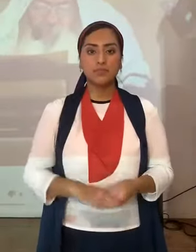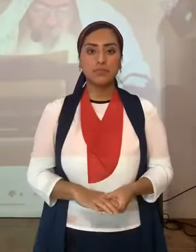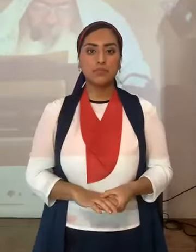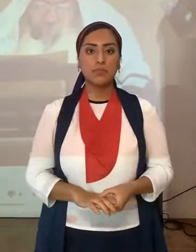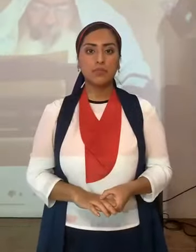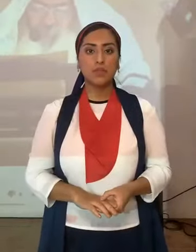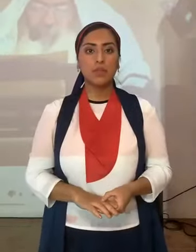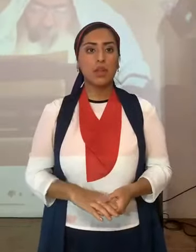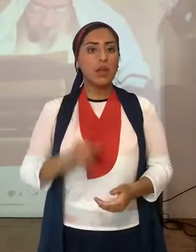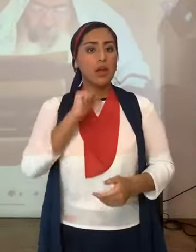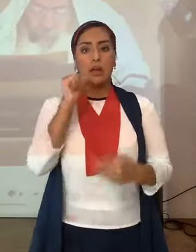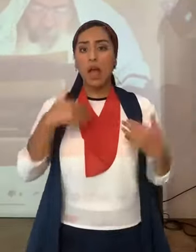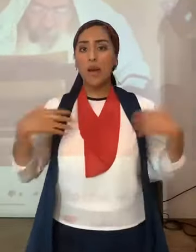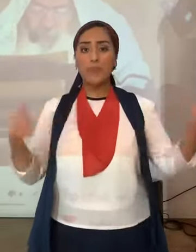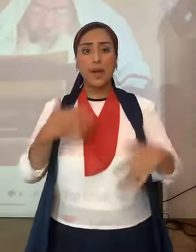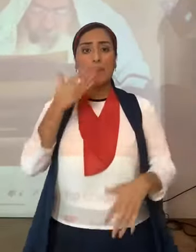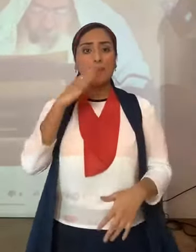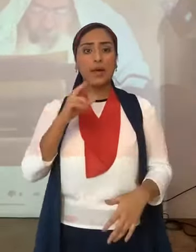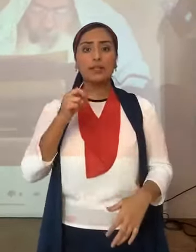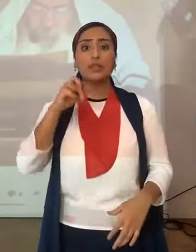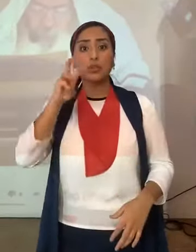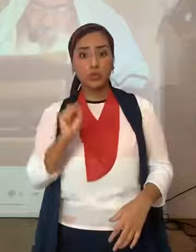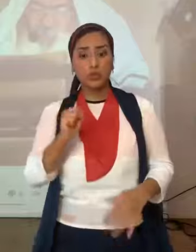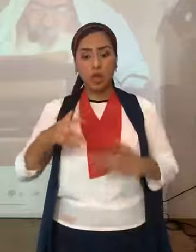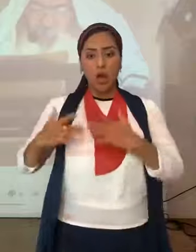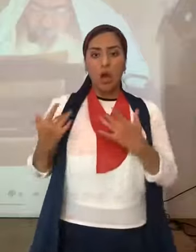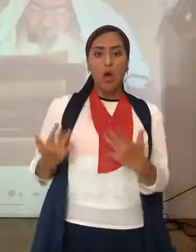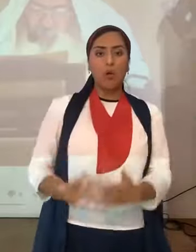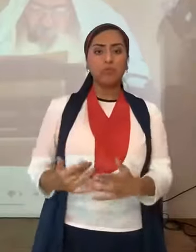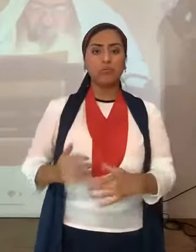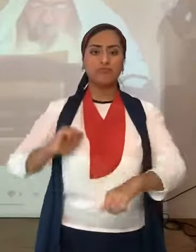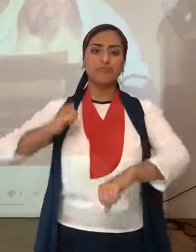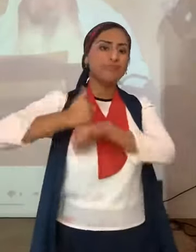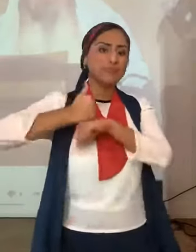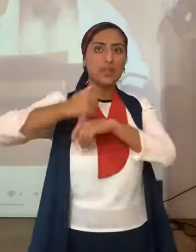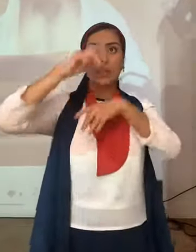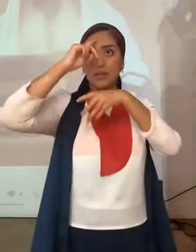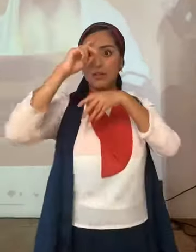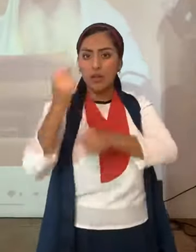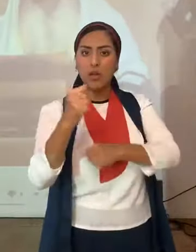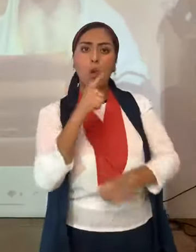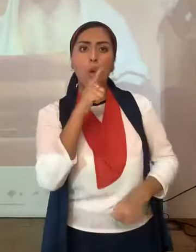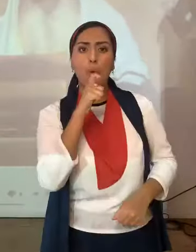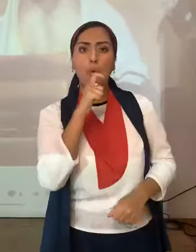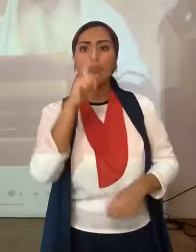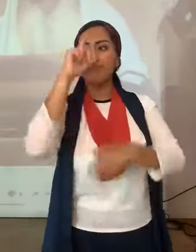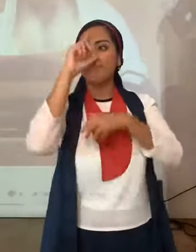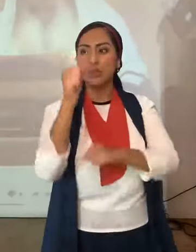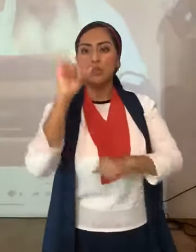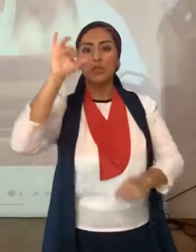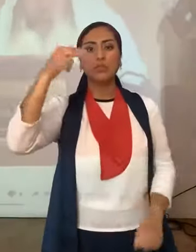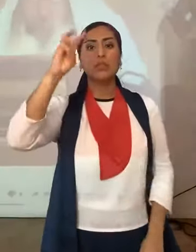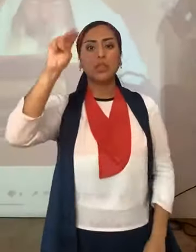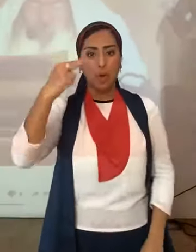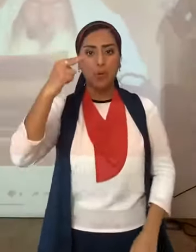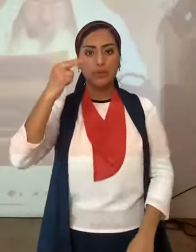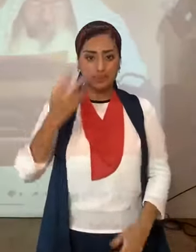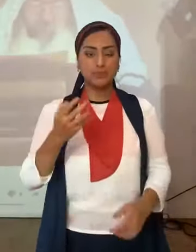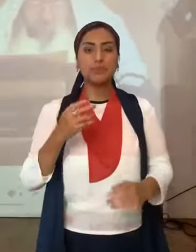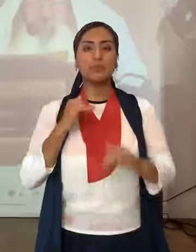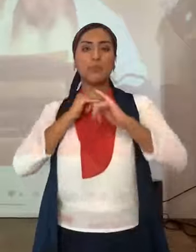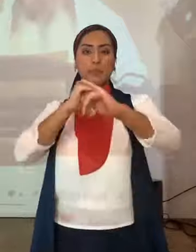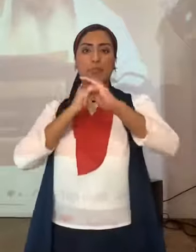No tendrá temor de malas noticias. Su corazón está firme, confiado en ¿quién? En Yahweh. A ver, todos